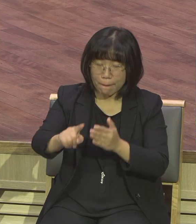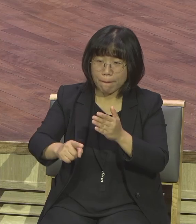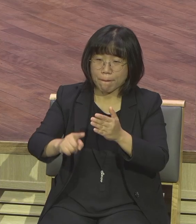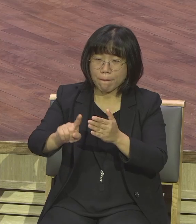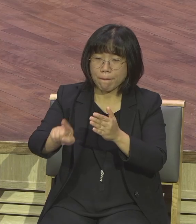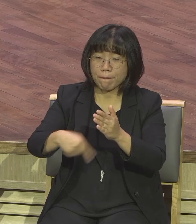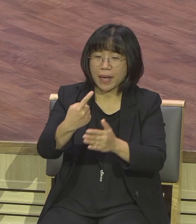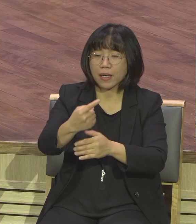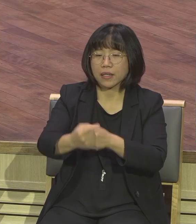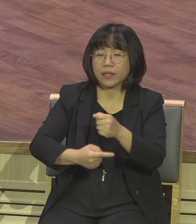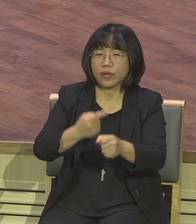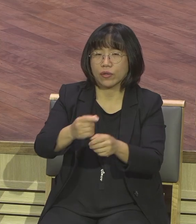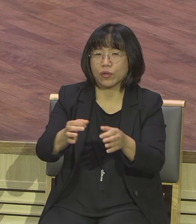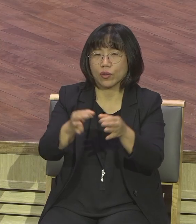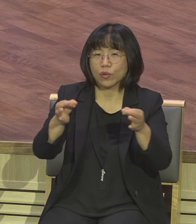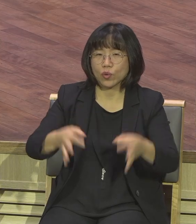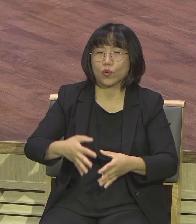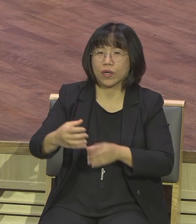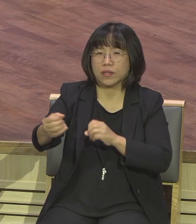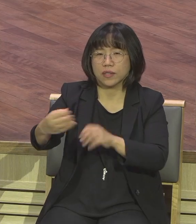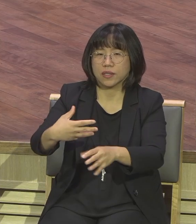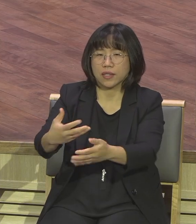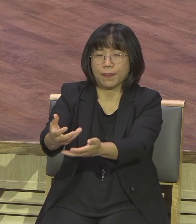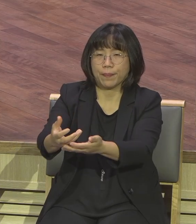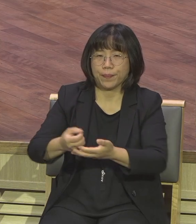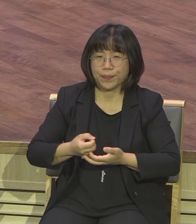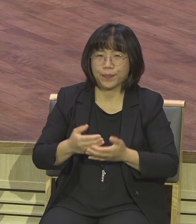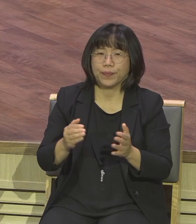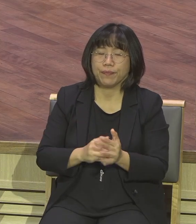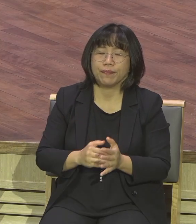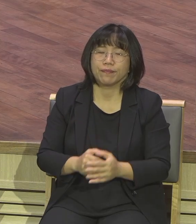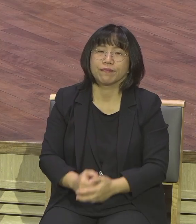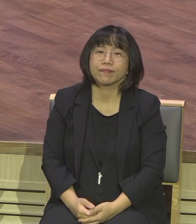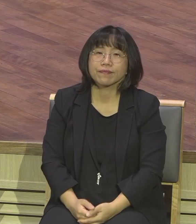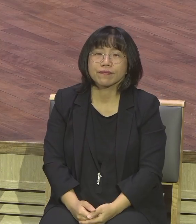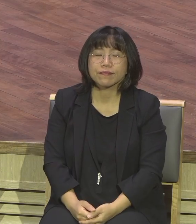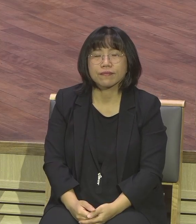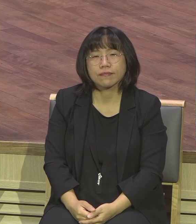나옵니까? 1년 농사하시는데 100배를 받습니까? 100배.